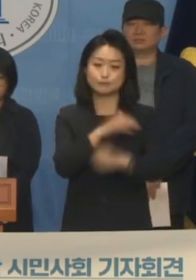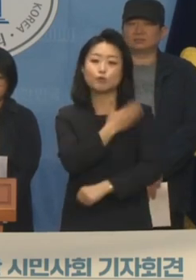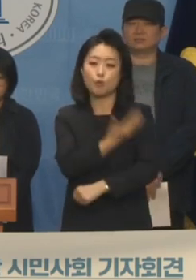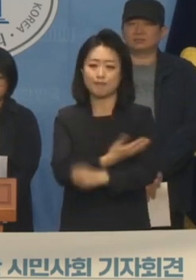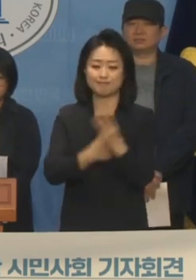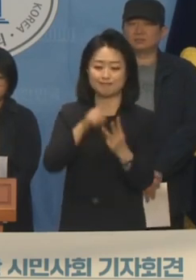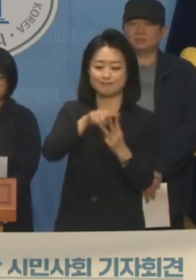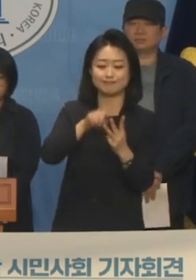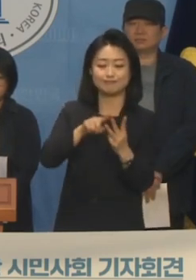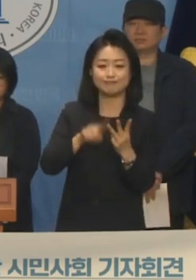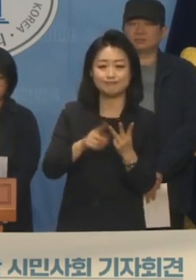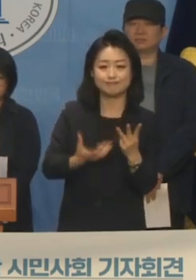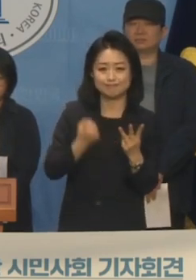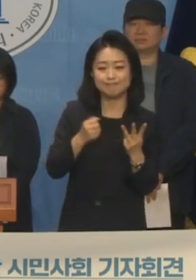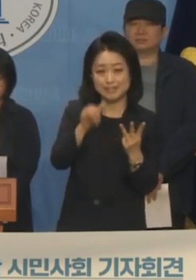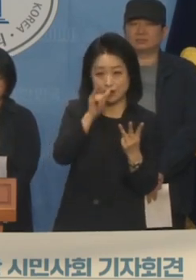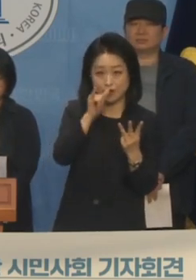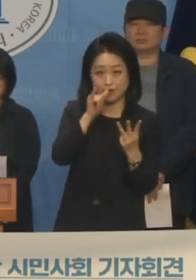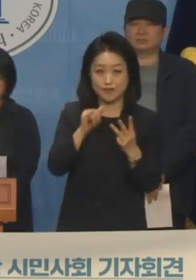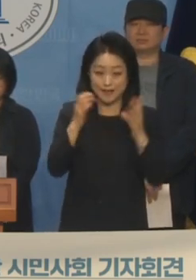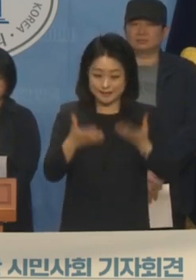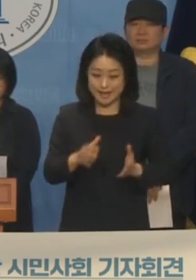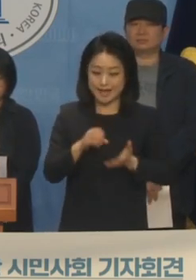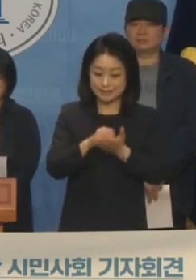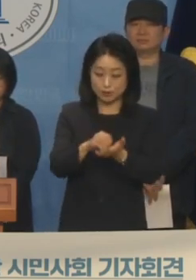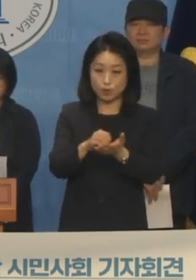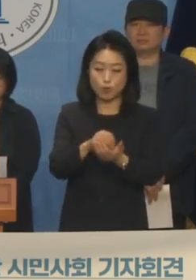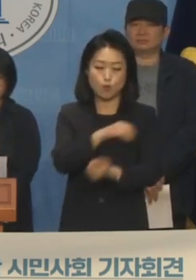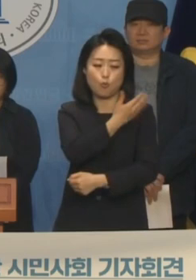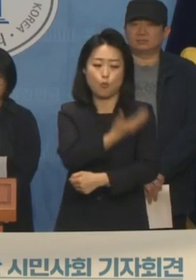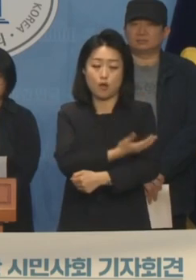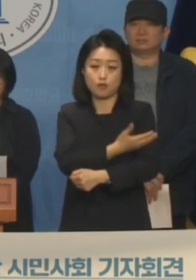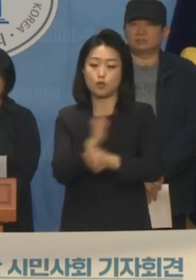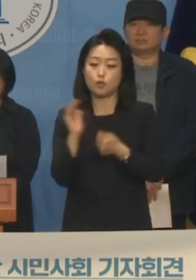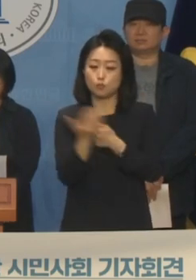등입니다. 아동의 출생 등록될 권리 보장은 이러한 사회적